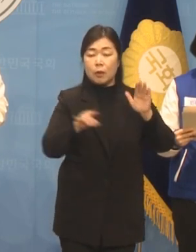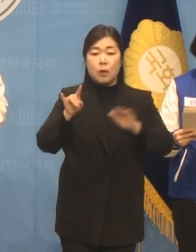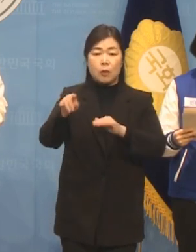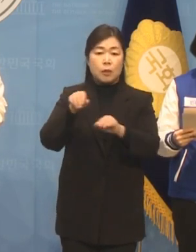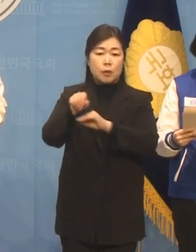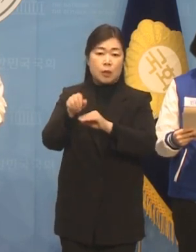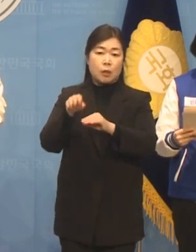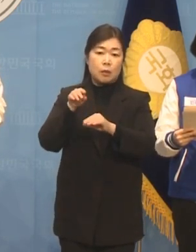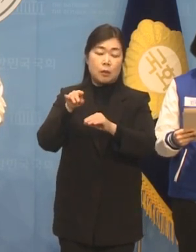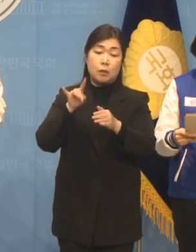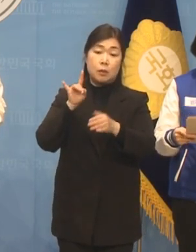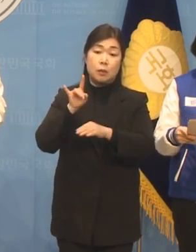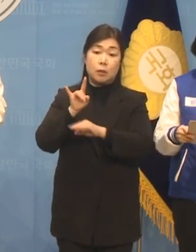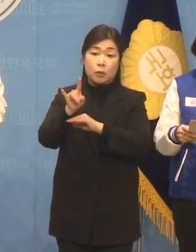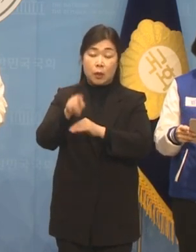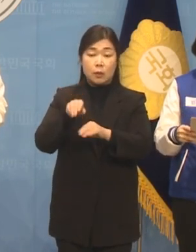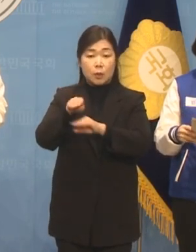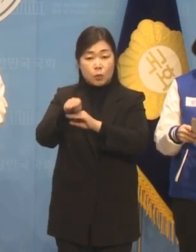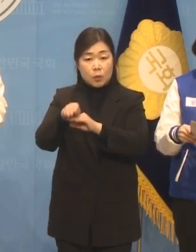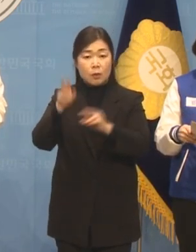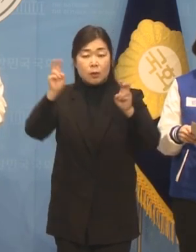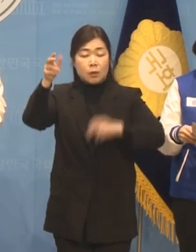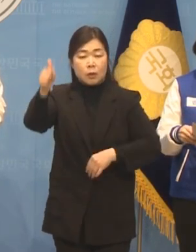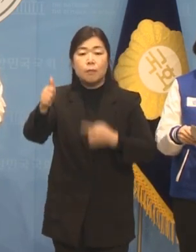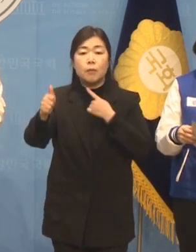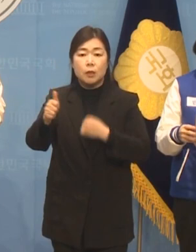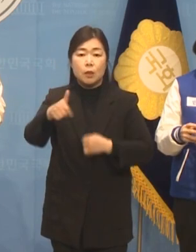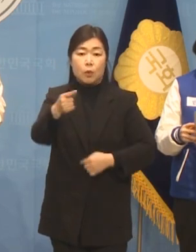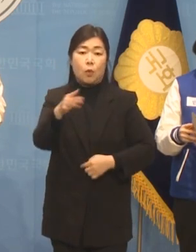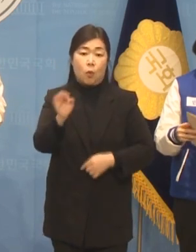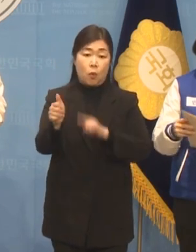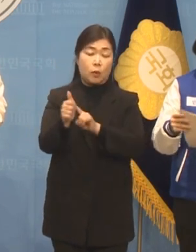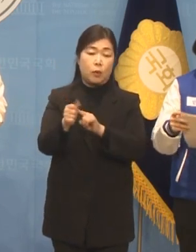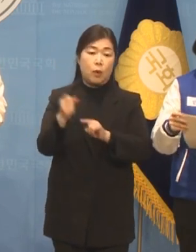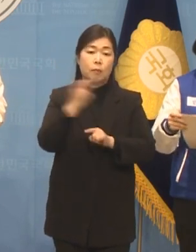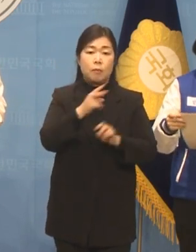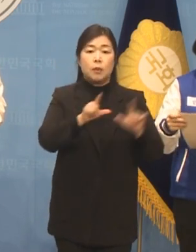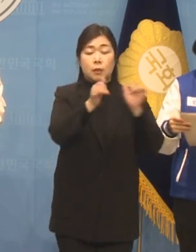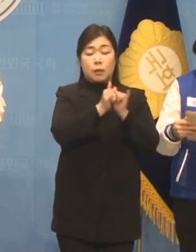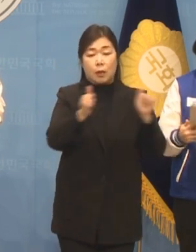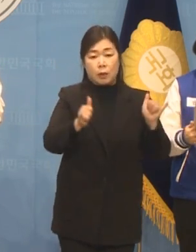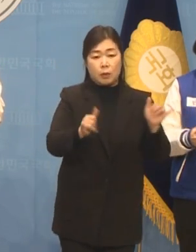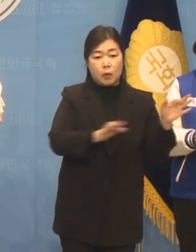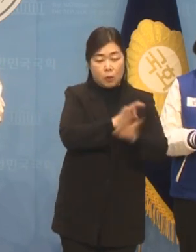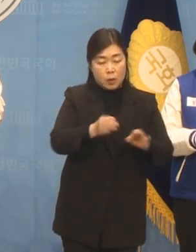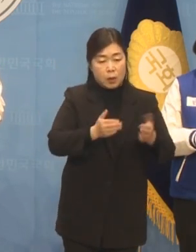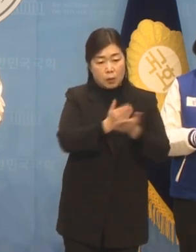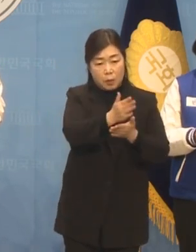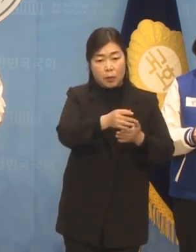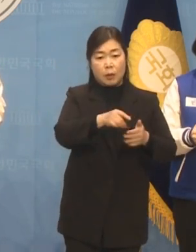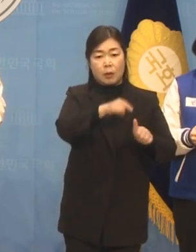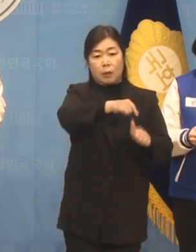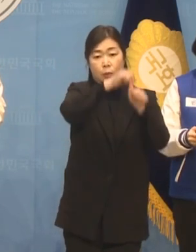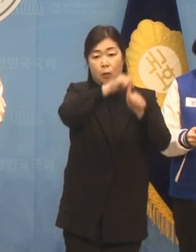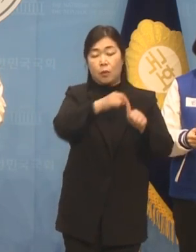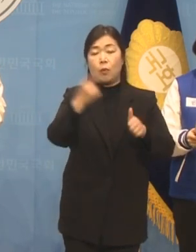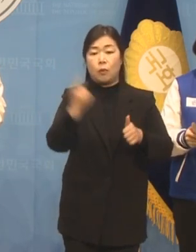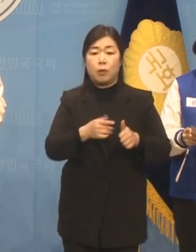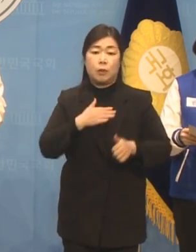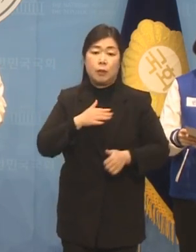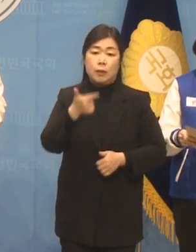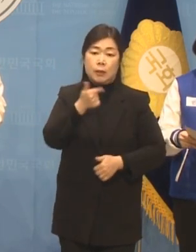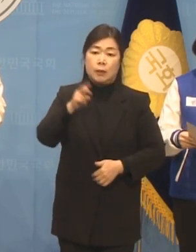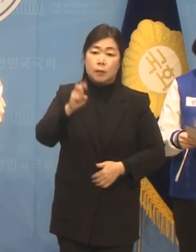현대자동차 사장 출신의 공영훈 사장과 민생경제 분야를 대변해서 들어온 저 김남근 변호사가 주도적으로 협의를